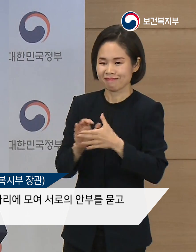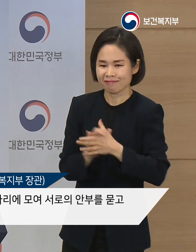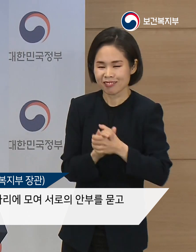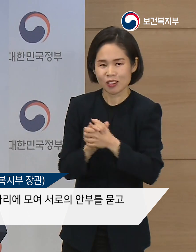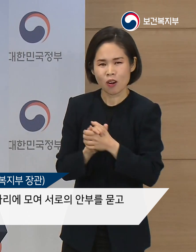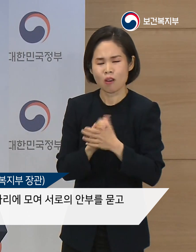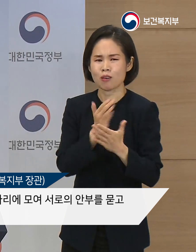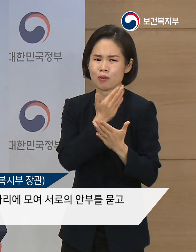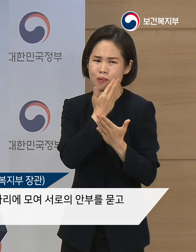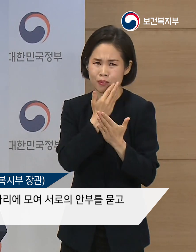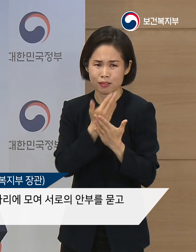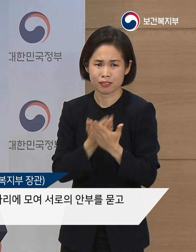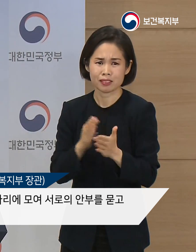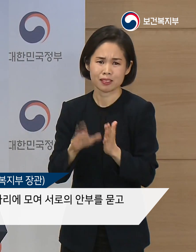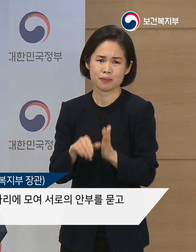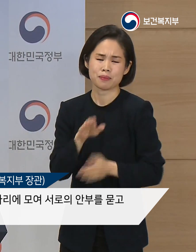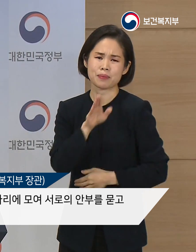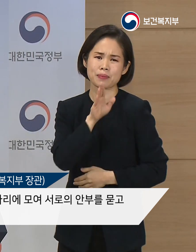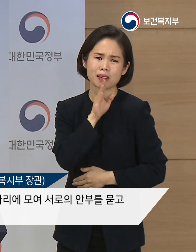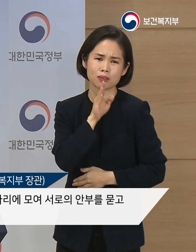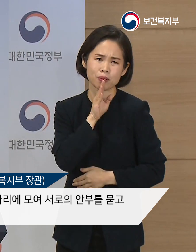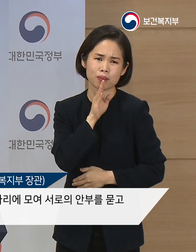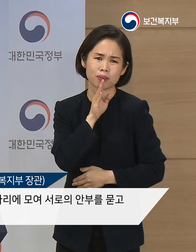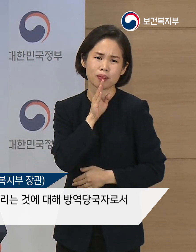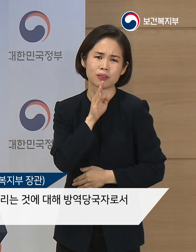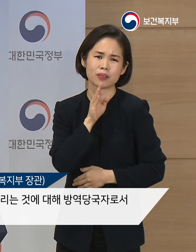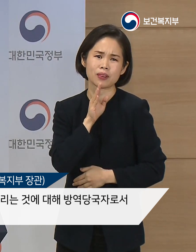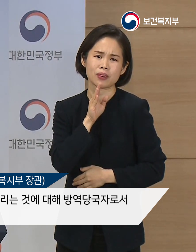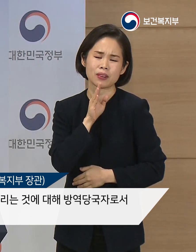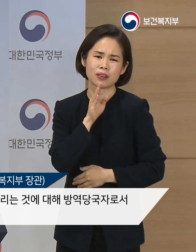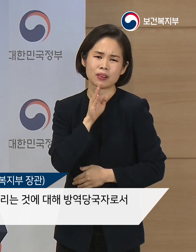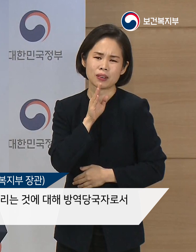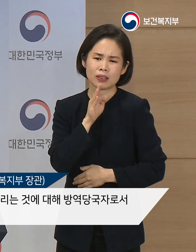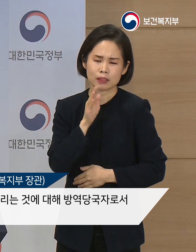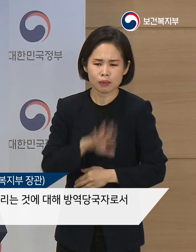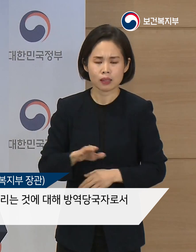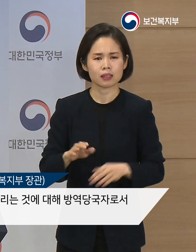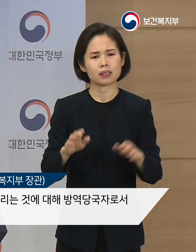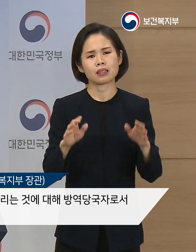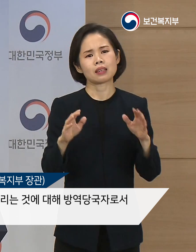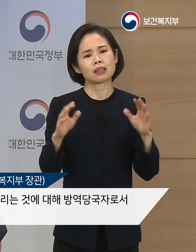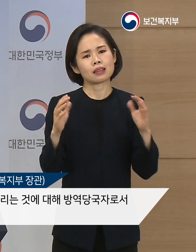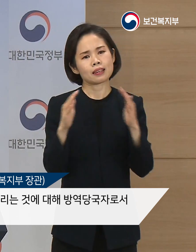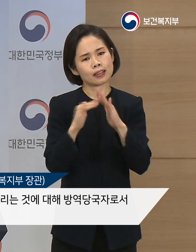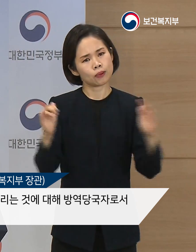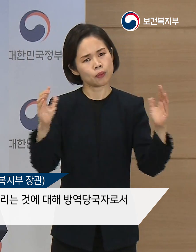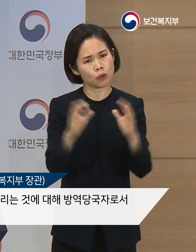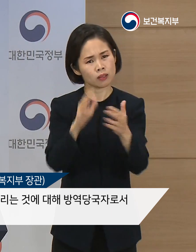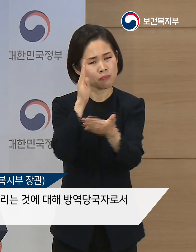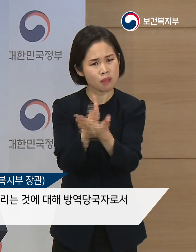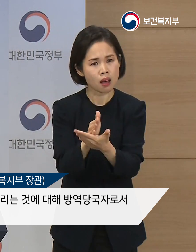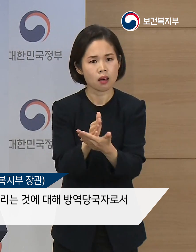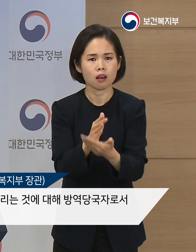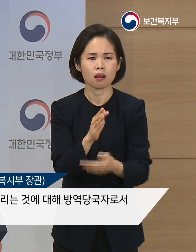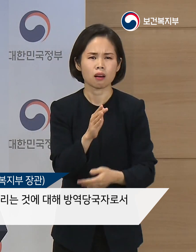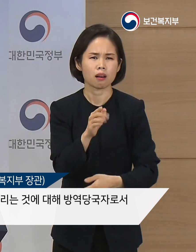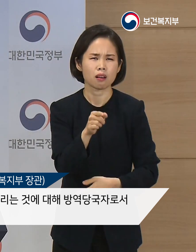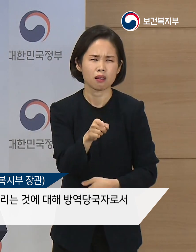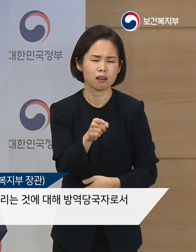안부를 묻고 정을 나누는 소중한 시간입니다. 이런 소중한 만남을 자제해 달라고 부탁드리는 것에